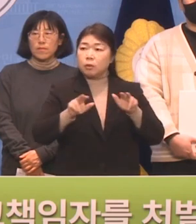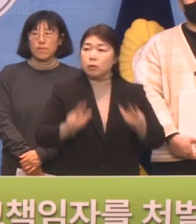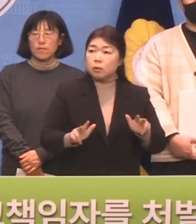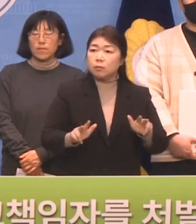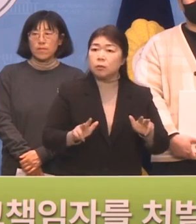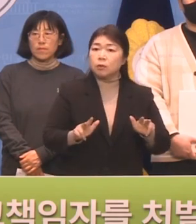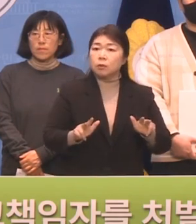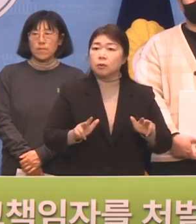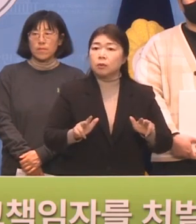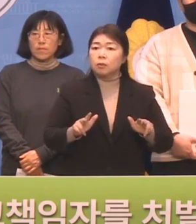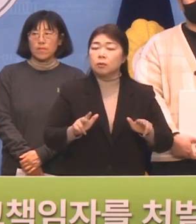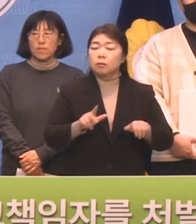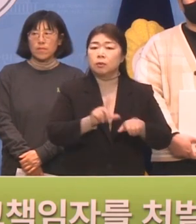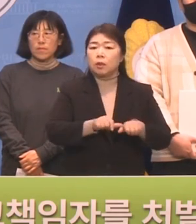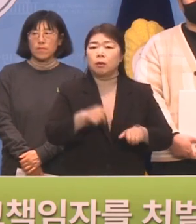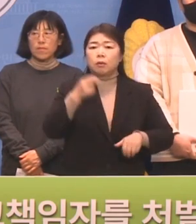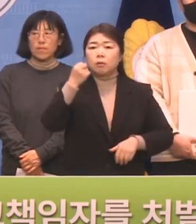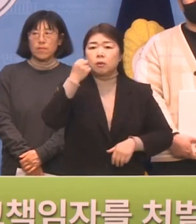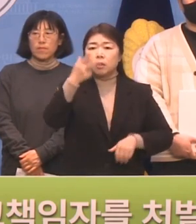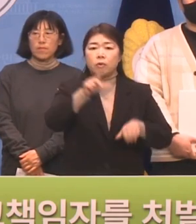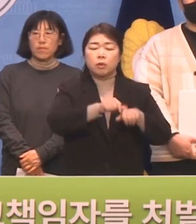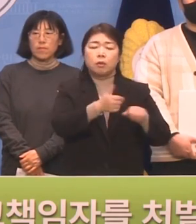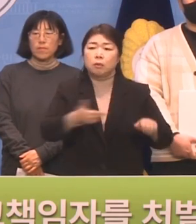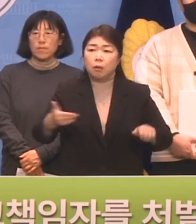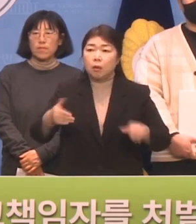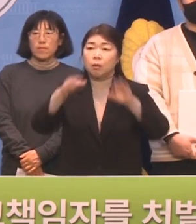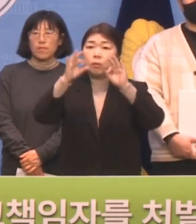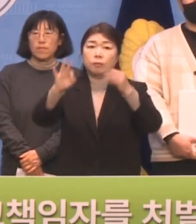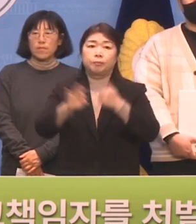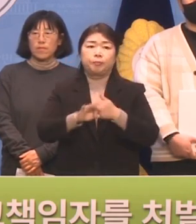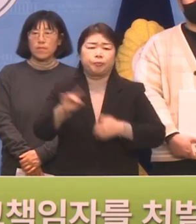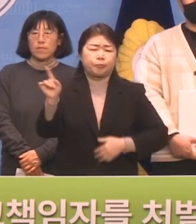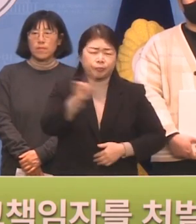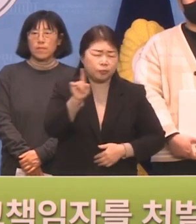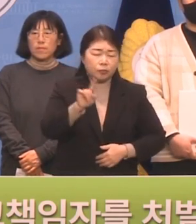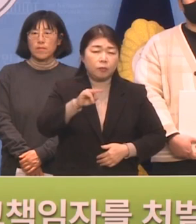지나는 동안 어느 것 하나도 제대로 진행되고 있다고